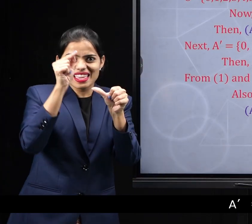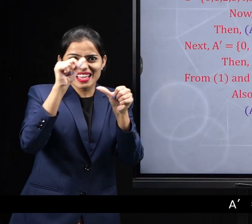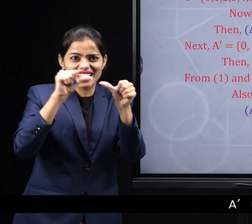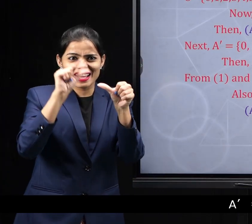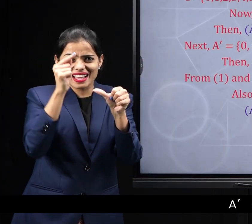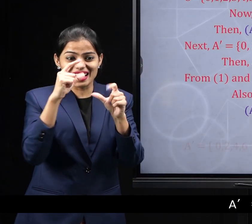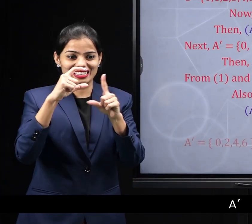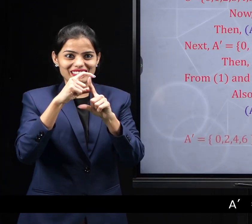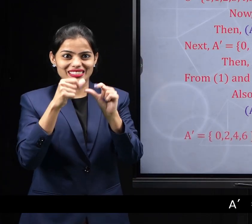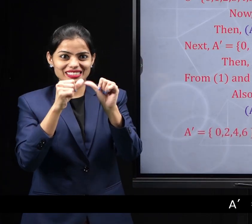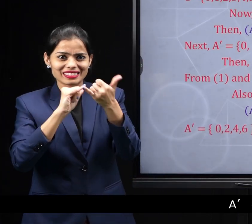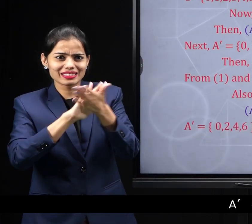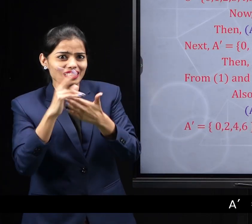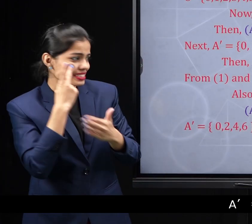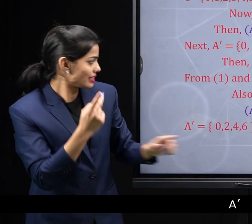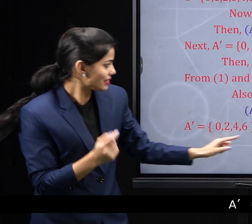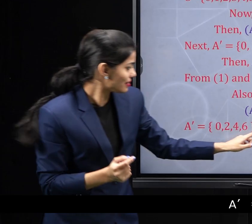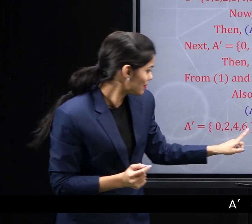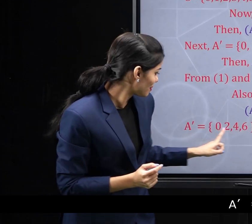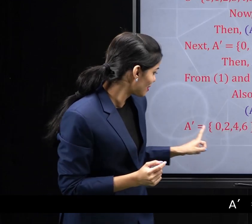A is equals to 0 2 4 6